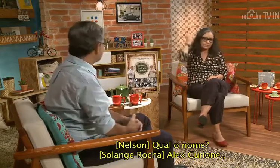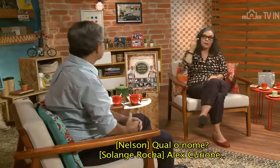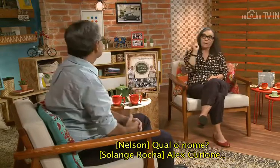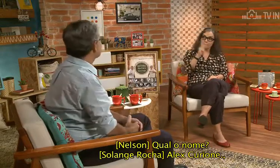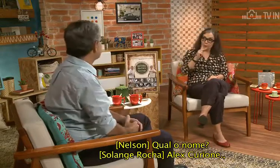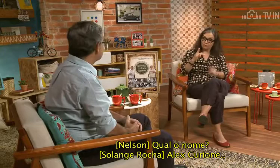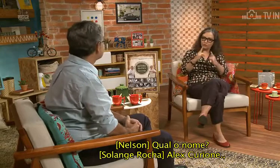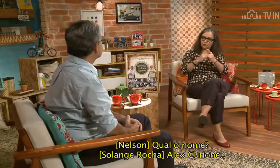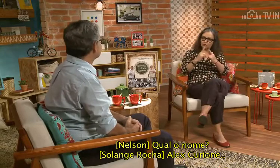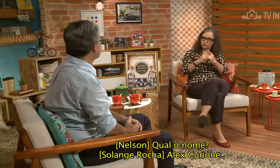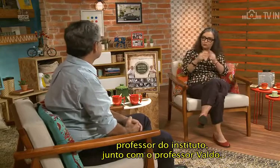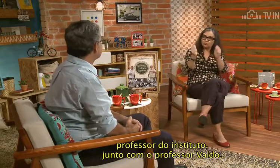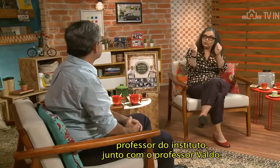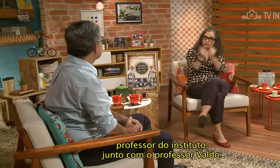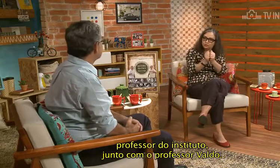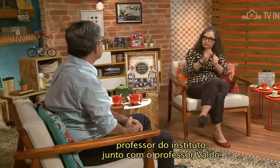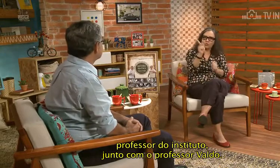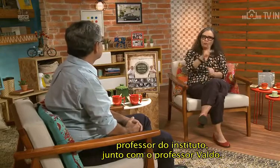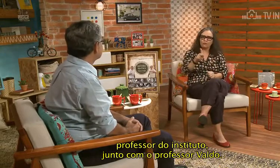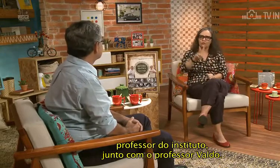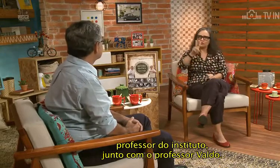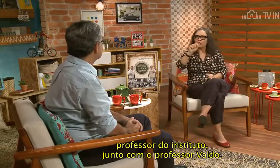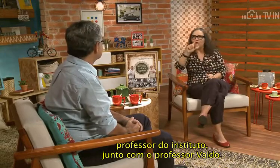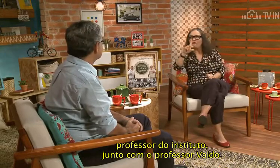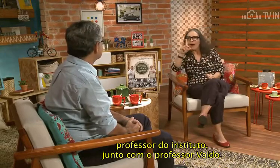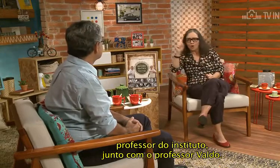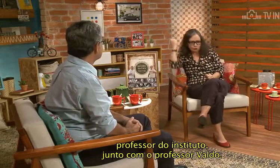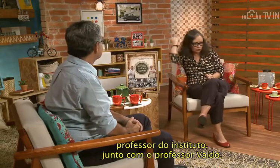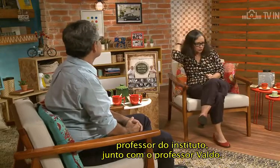e o Valdo. Professor do Instituto, junto com o professor Valdo.